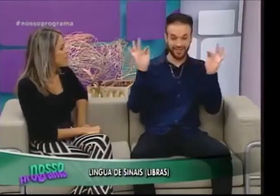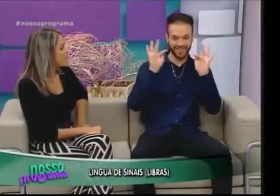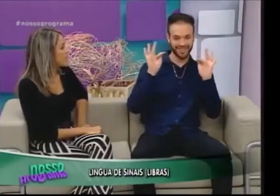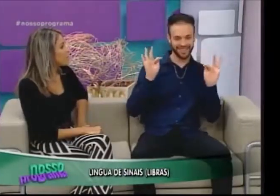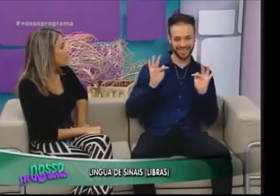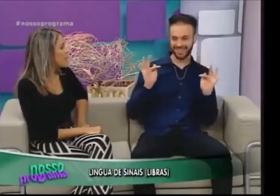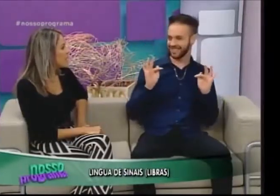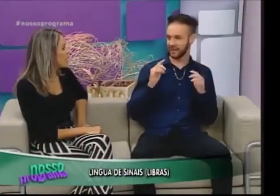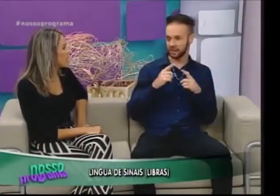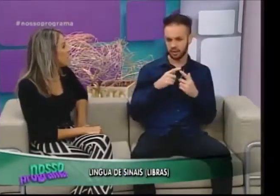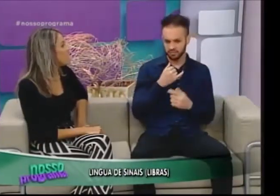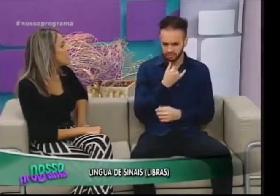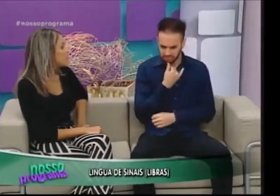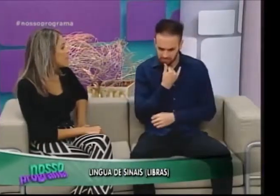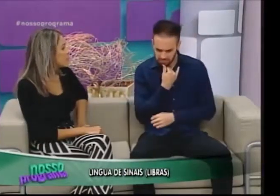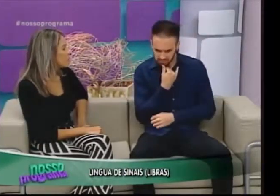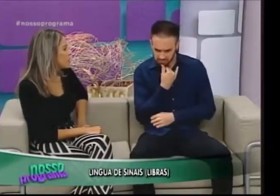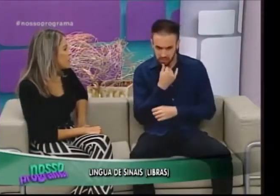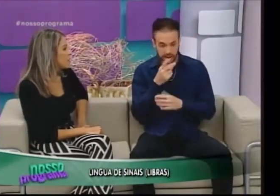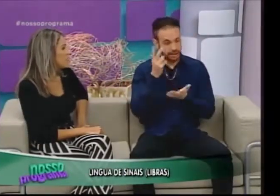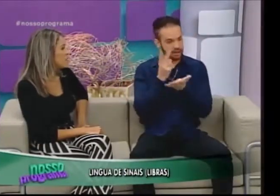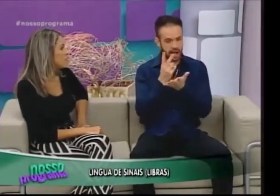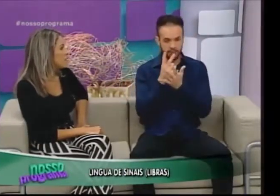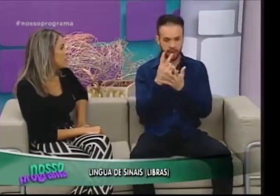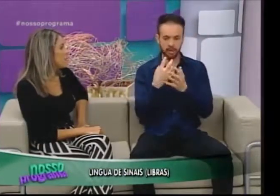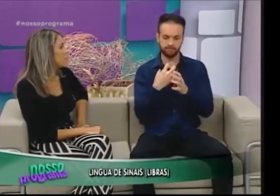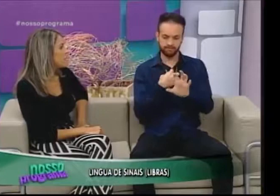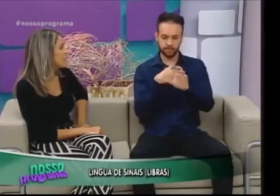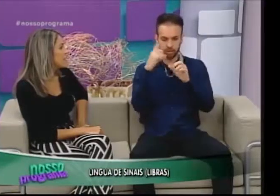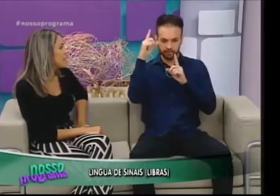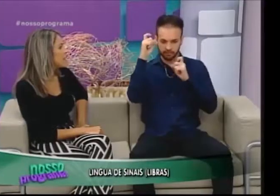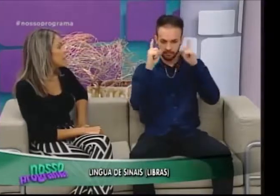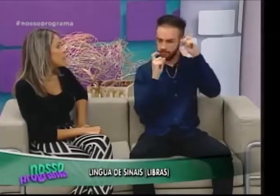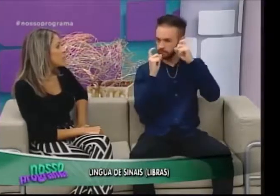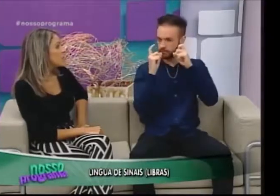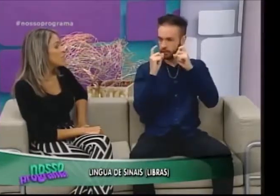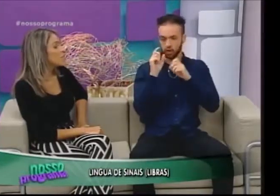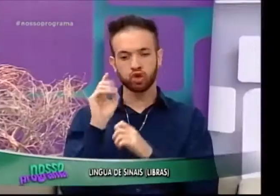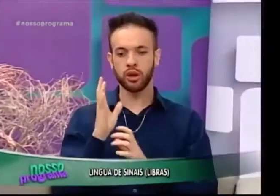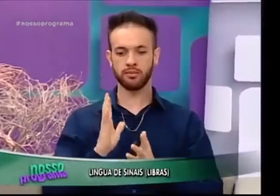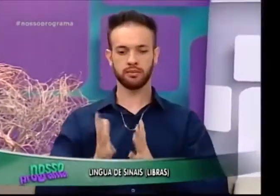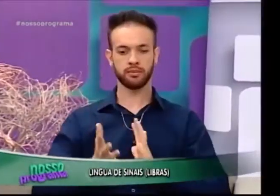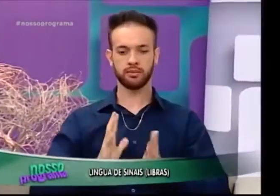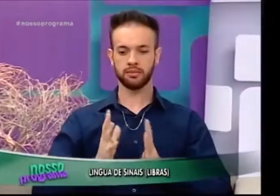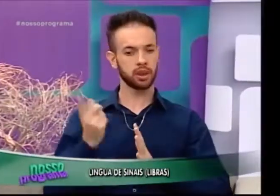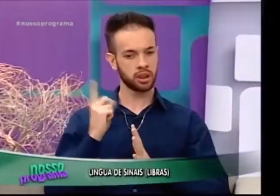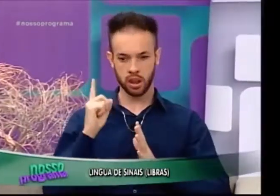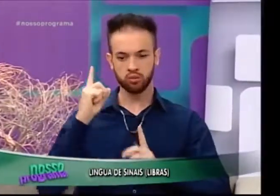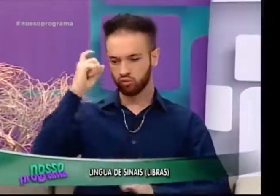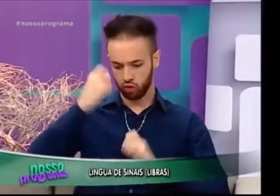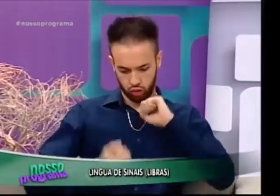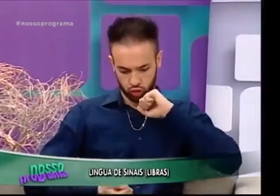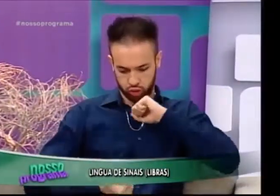precisa, eu tô feliz, né? Eu tô triste, precisa ter o sentimento, a expressão. Só fazer